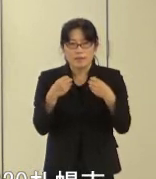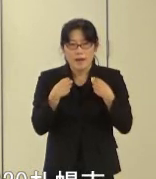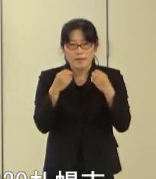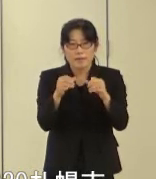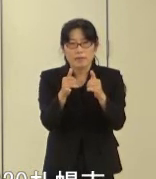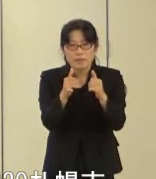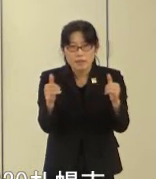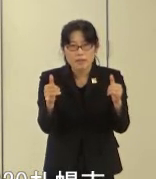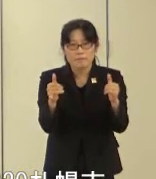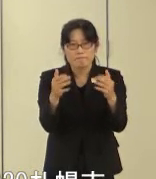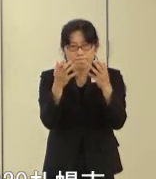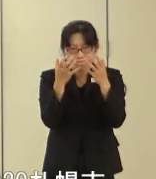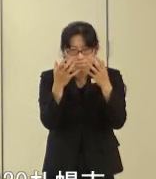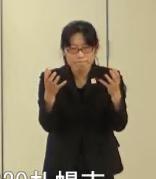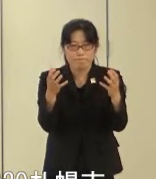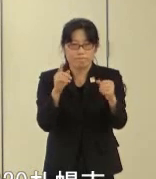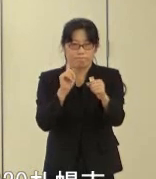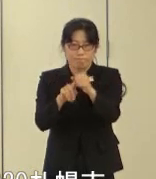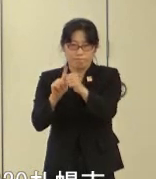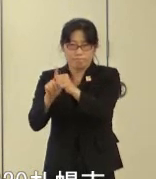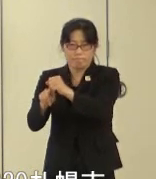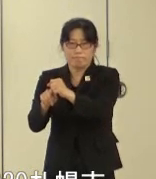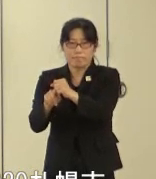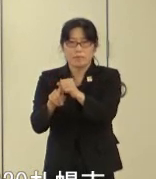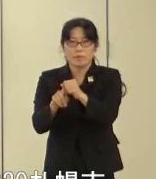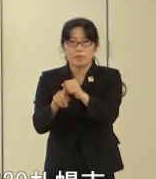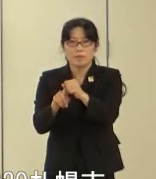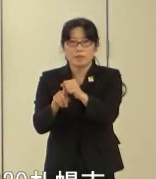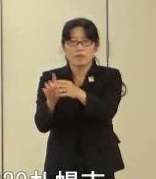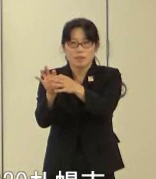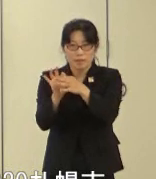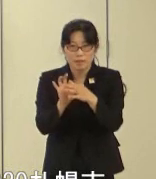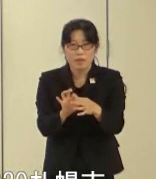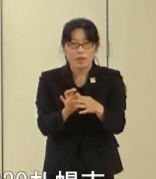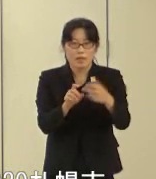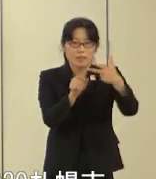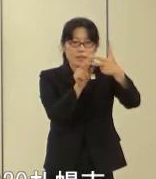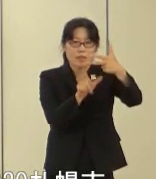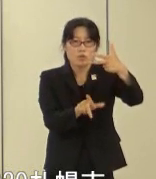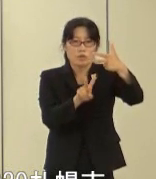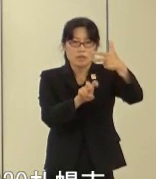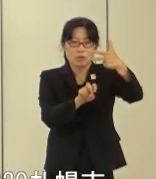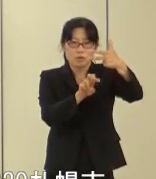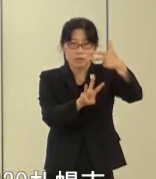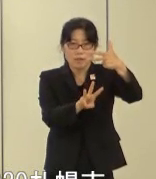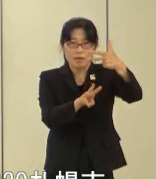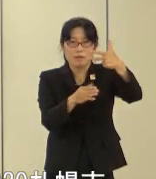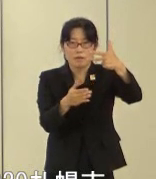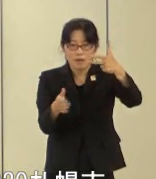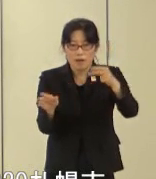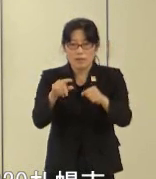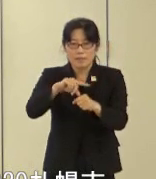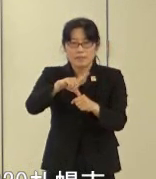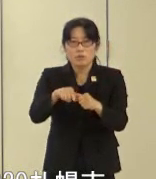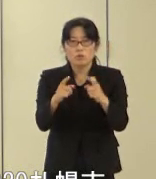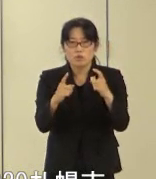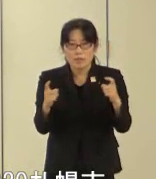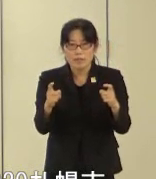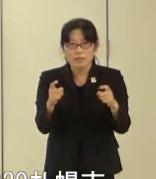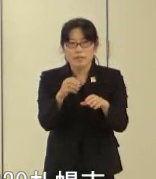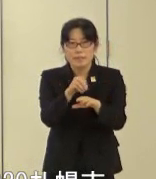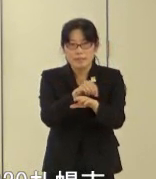が確認をされたという状況を受けまして、7月の23日から地区内に臨